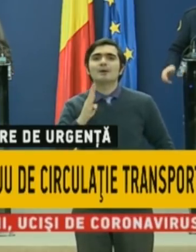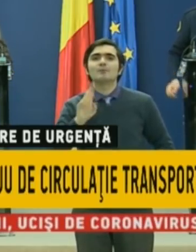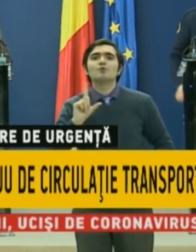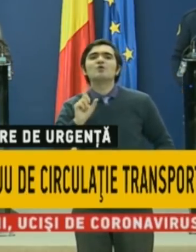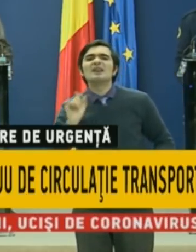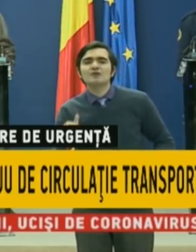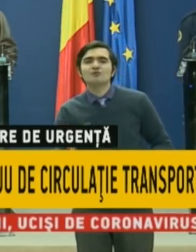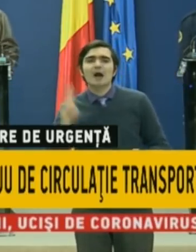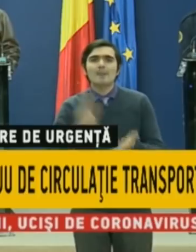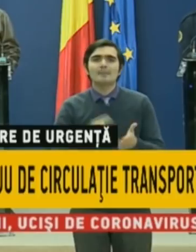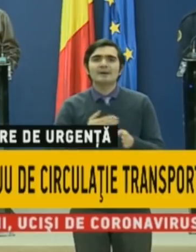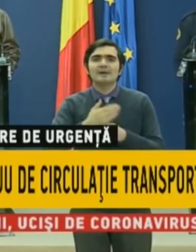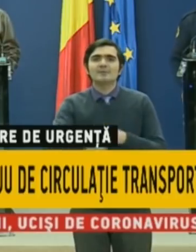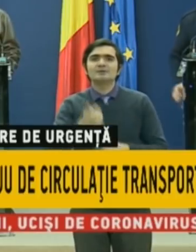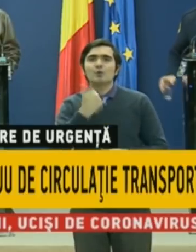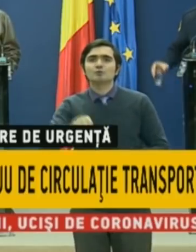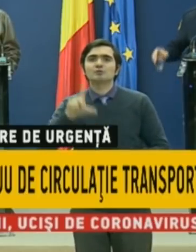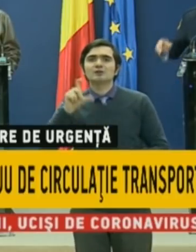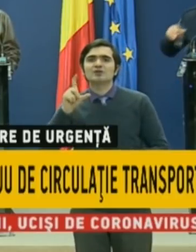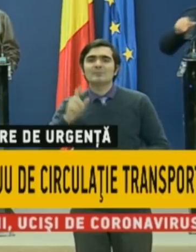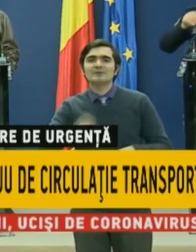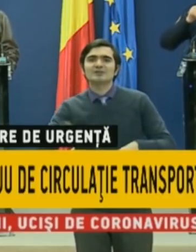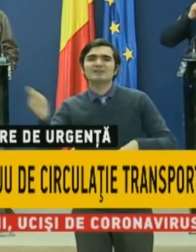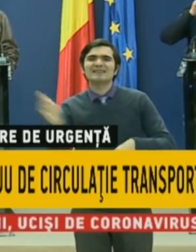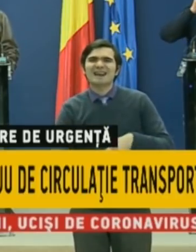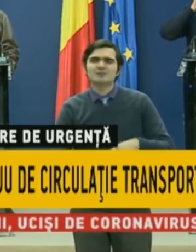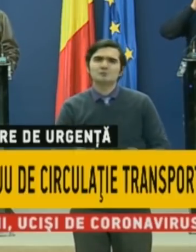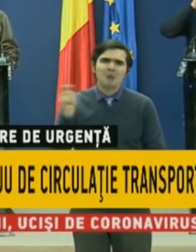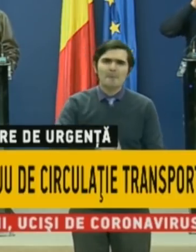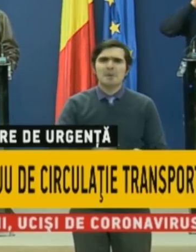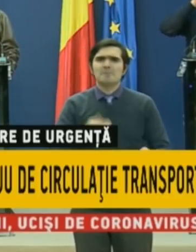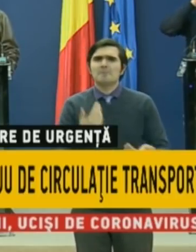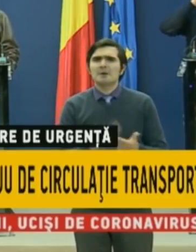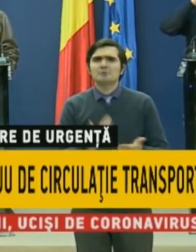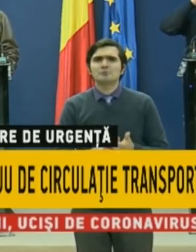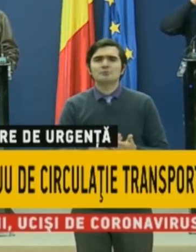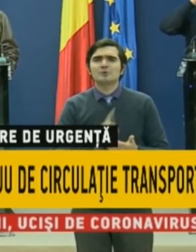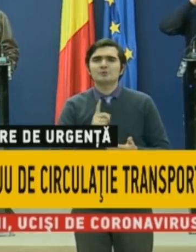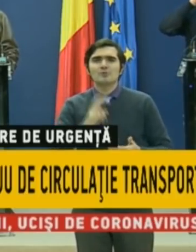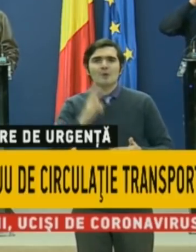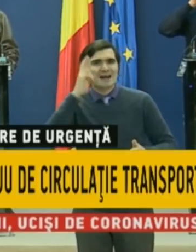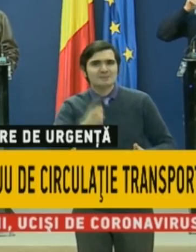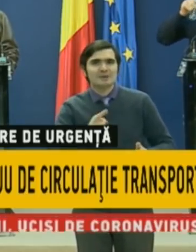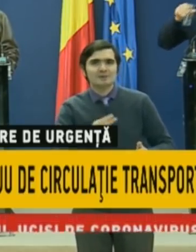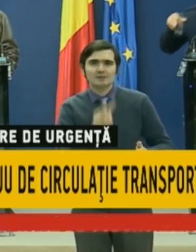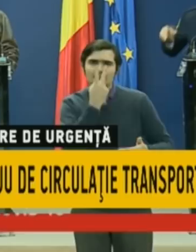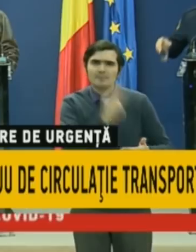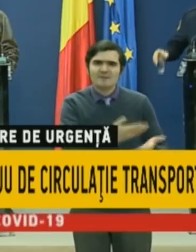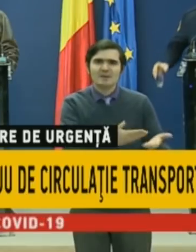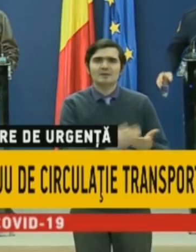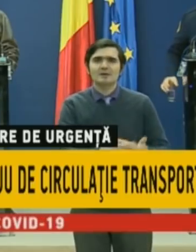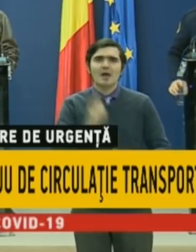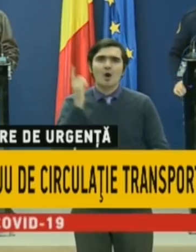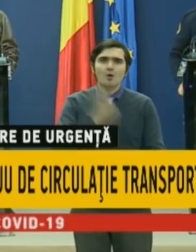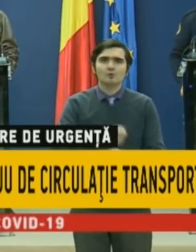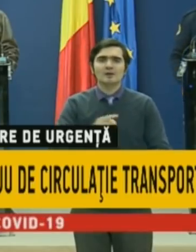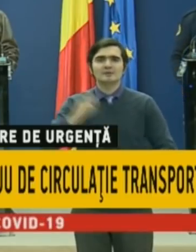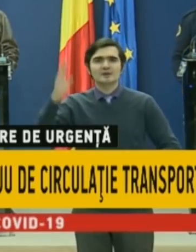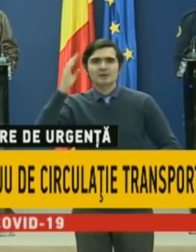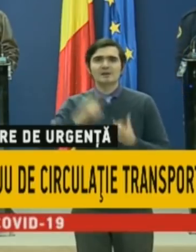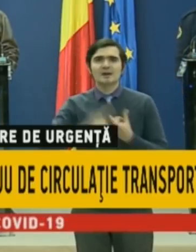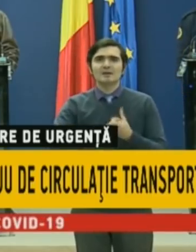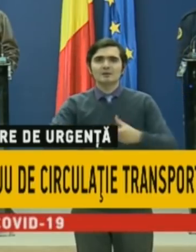peste 170 de sancțiuni contravenționale, cele mai multe pentru nerespectarea prevederilor ordonanțelor militare privind